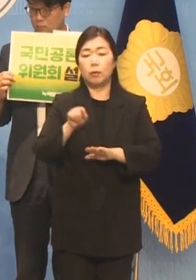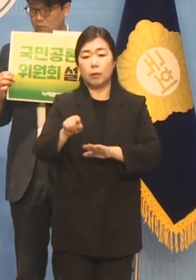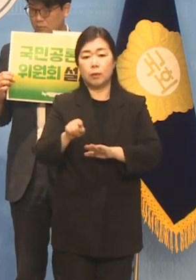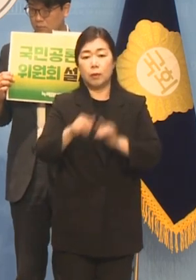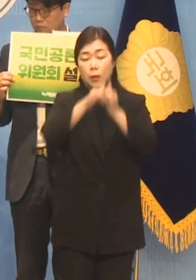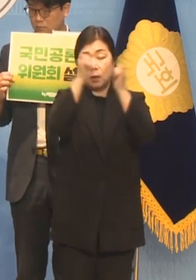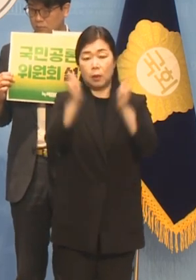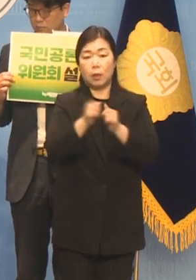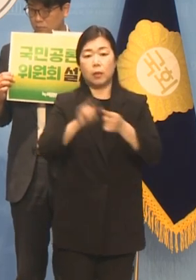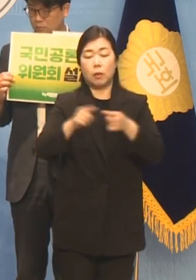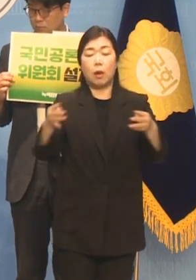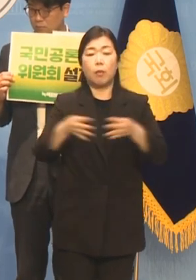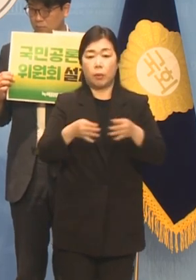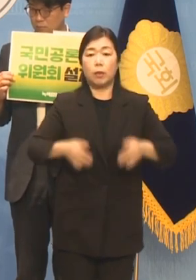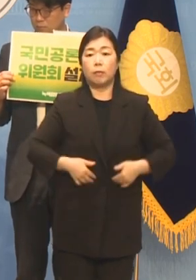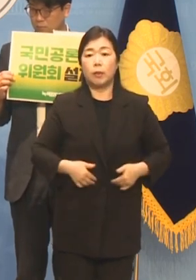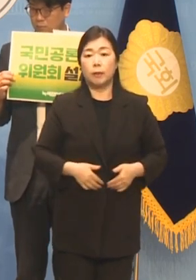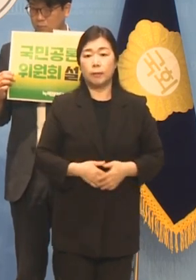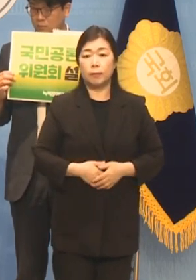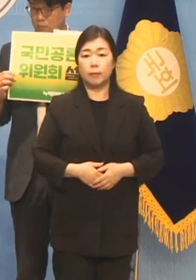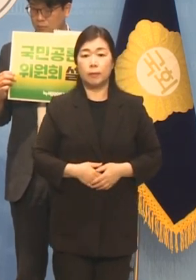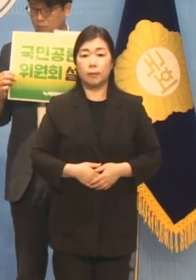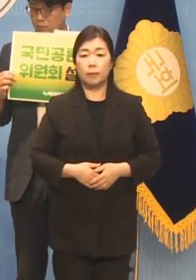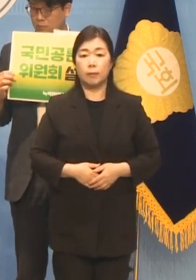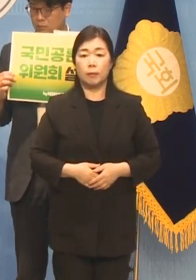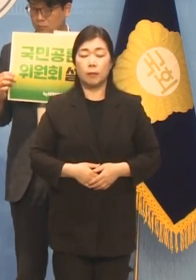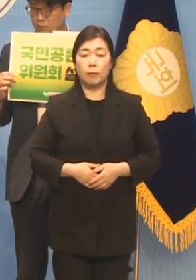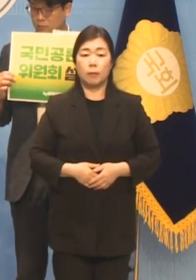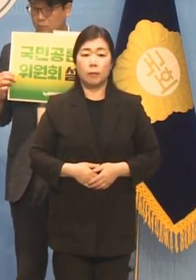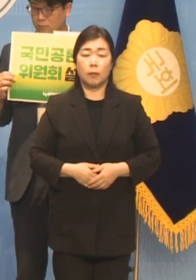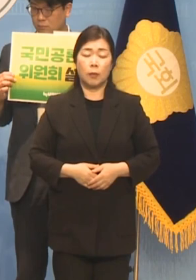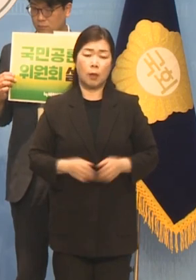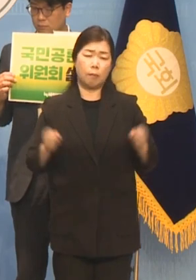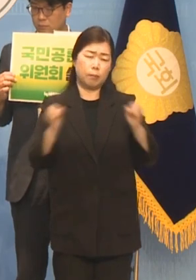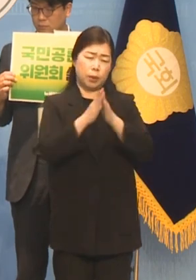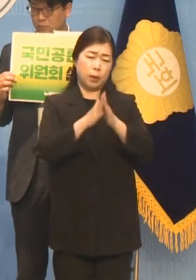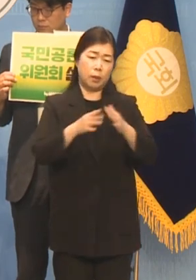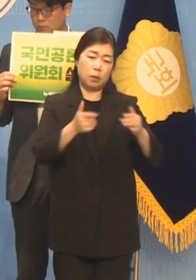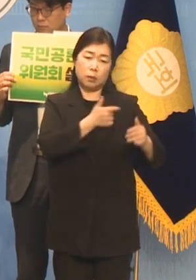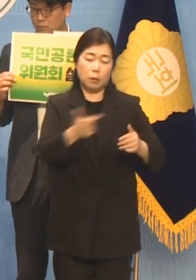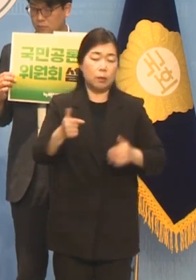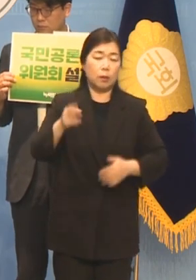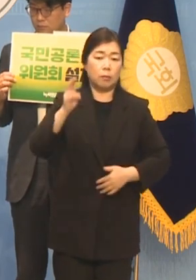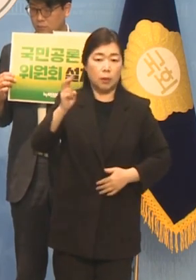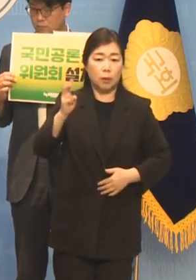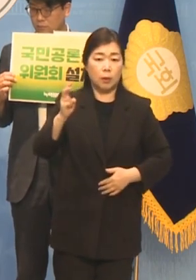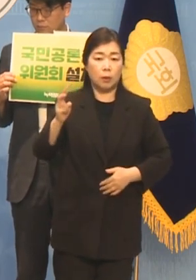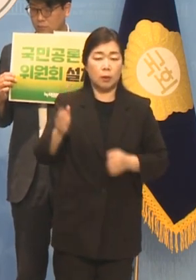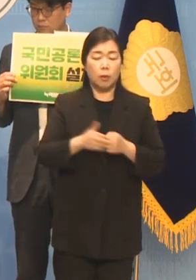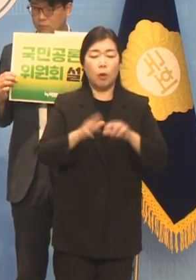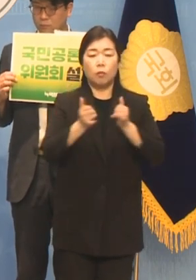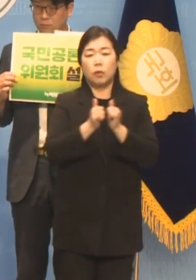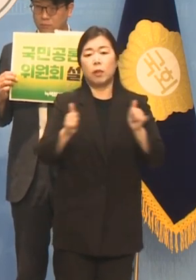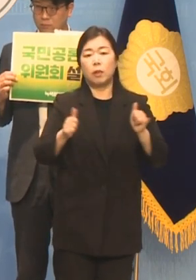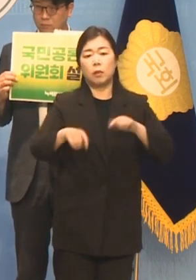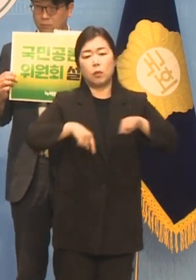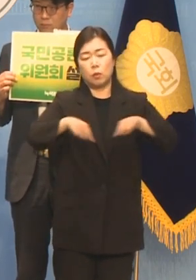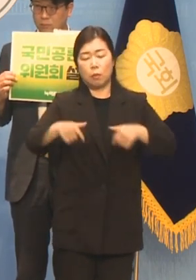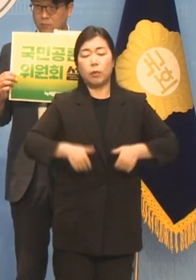합의를 만들어야 합니다. 파국이 임박해 있습니다. 이제는 국민이 나서야 할